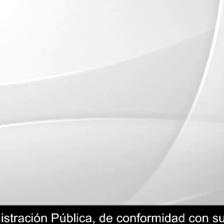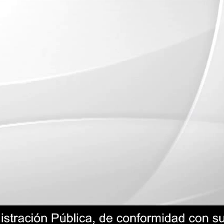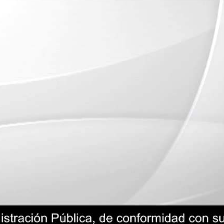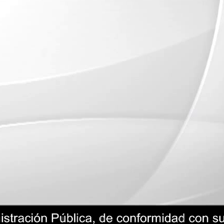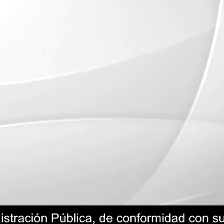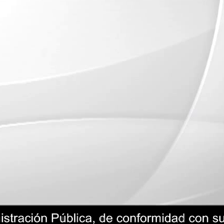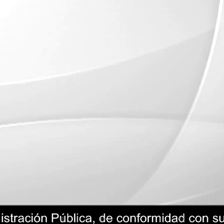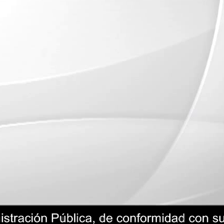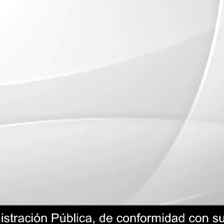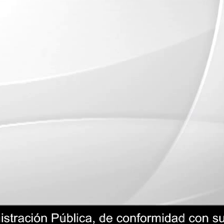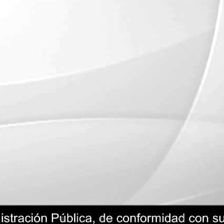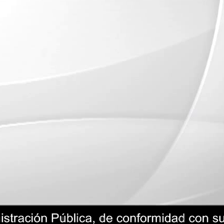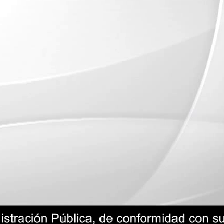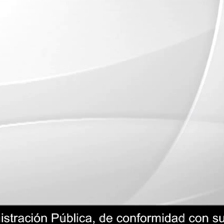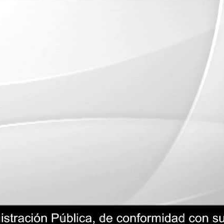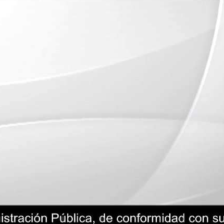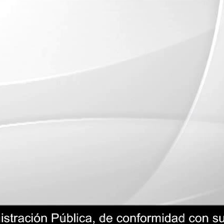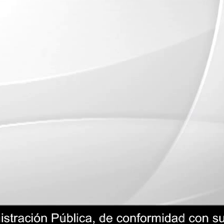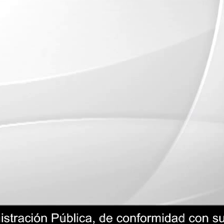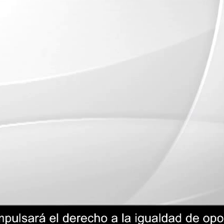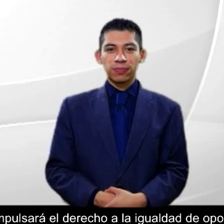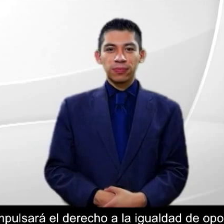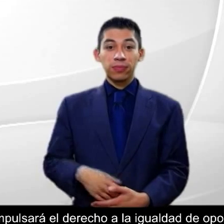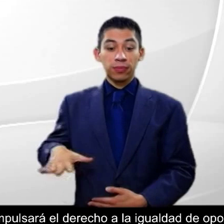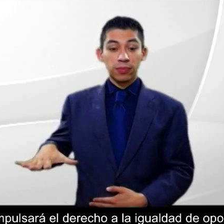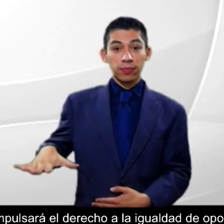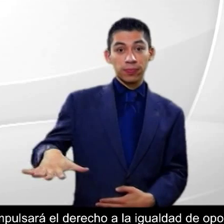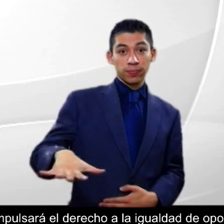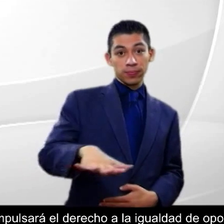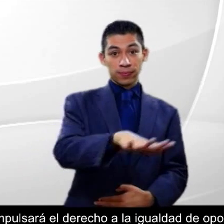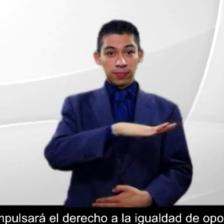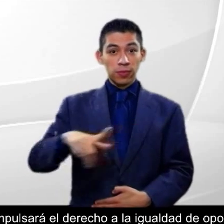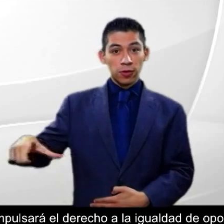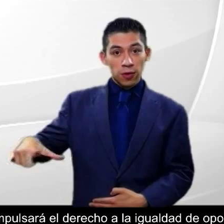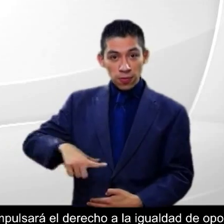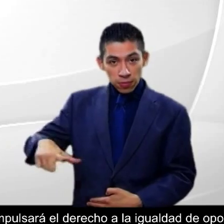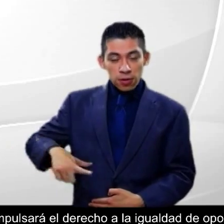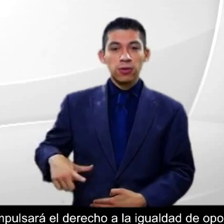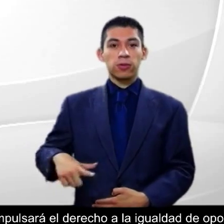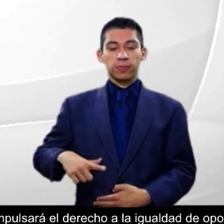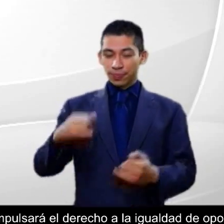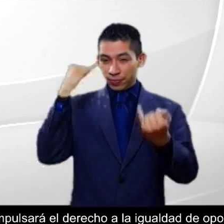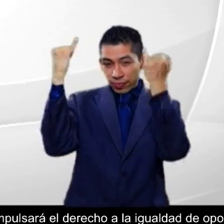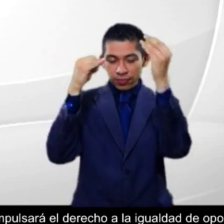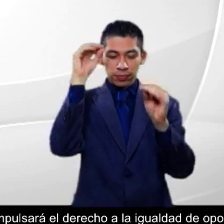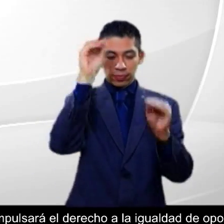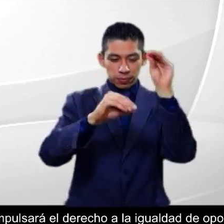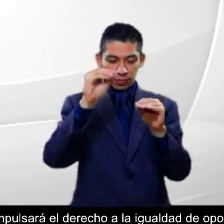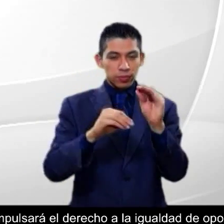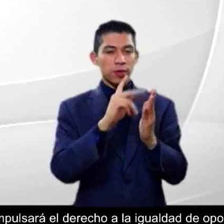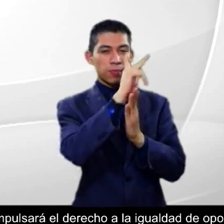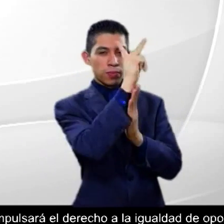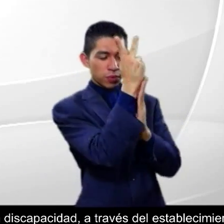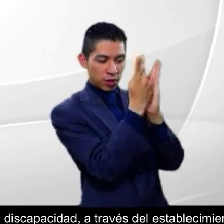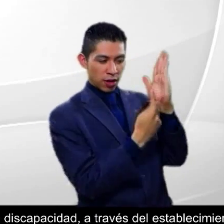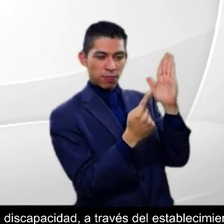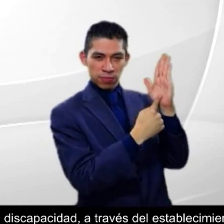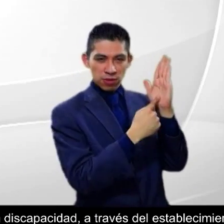pública de conformidad con su ámbito de competencia impulsará el derecho a la igualdad de oportunidades de las personas con